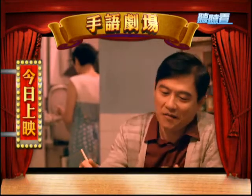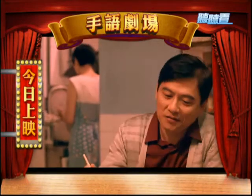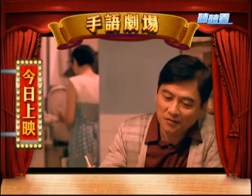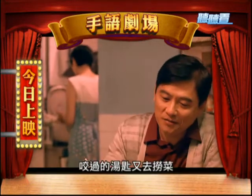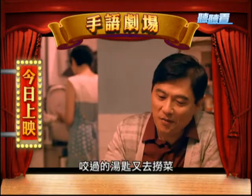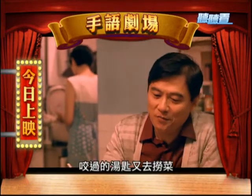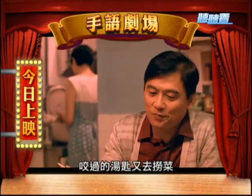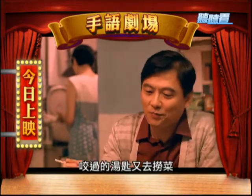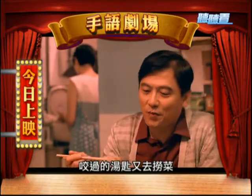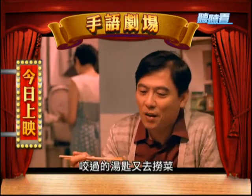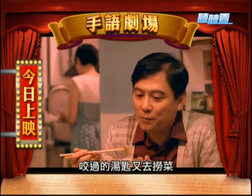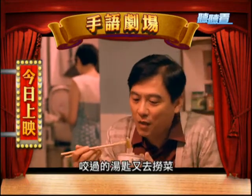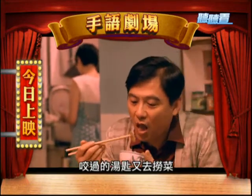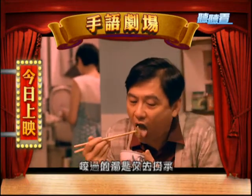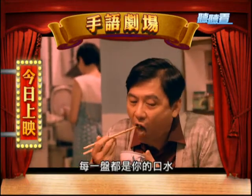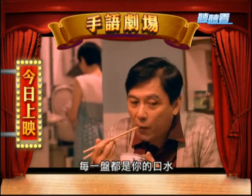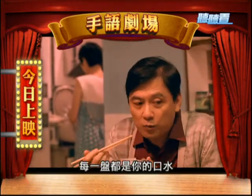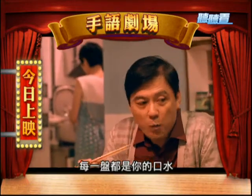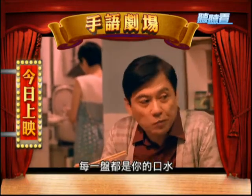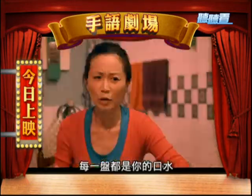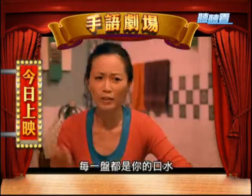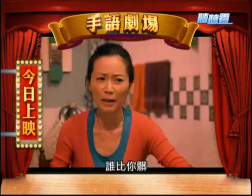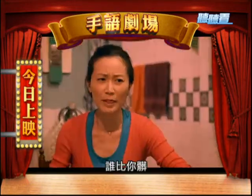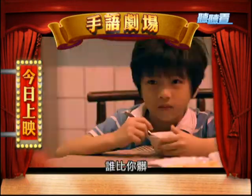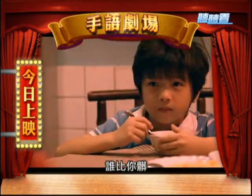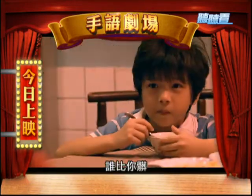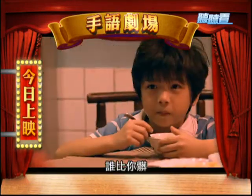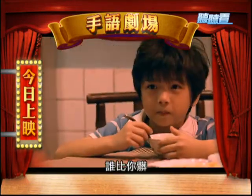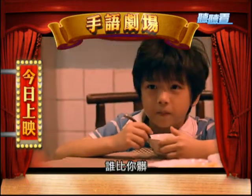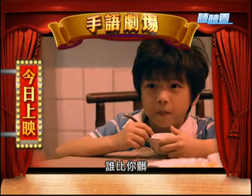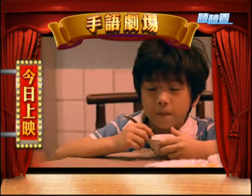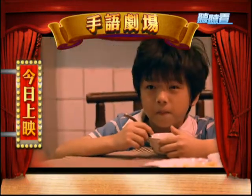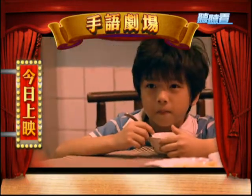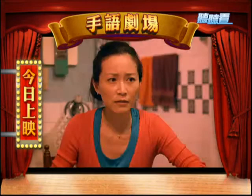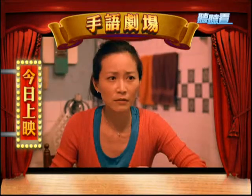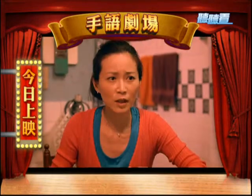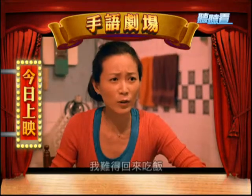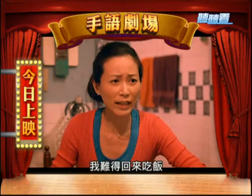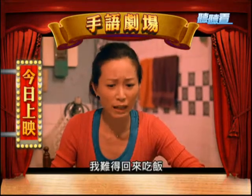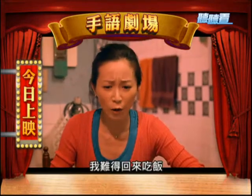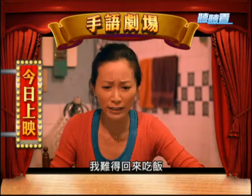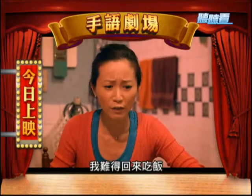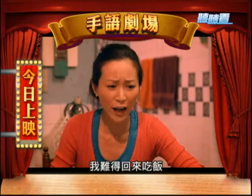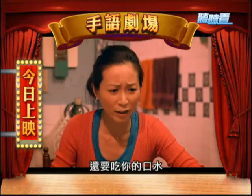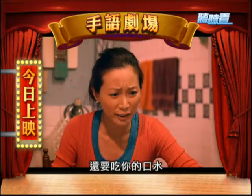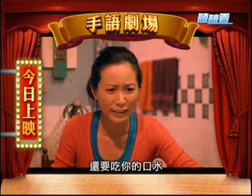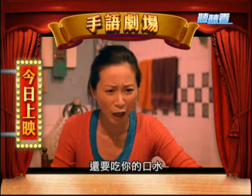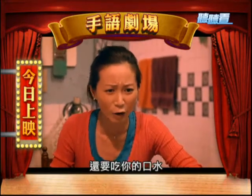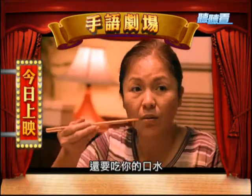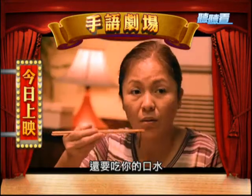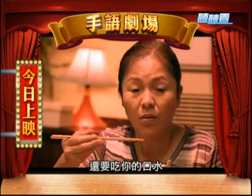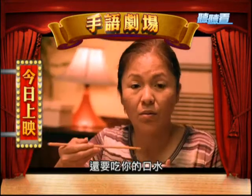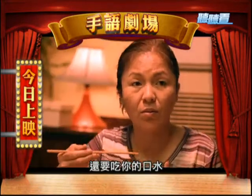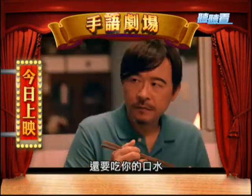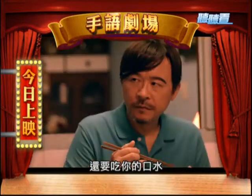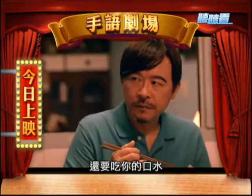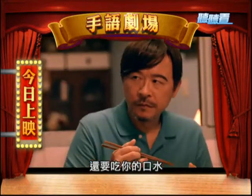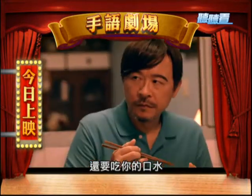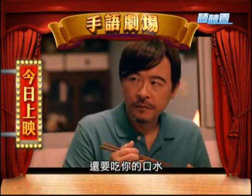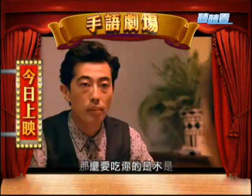舀过的汤匙又去捞菜，每一盘都是你的口水，谁比你脏？我难得回来吃饭，还要吃你的口水？那么爱